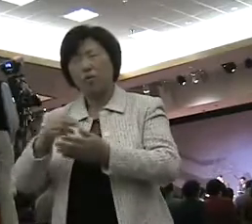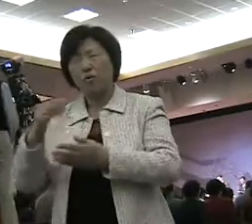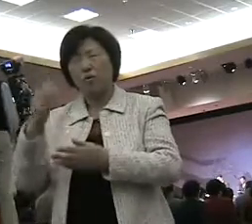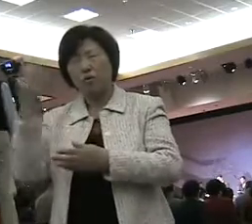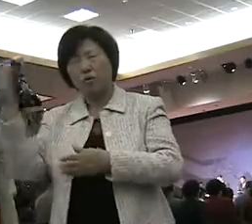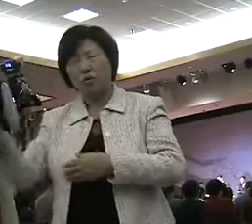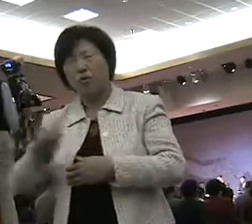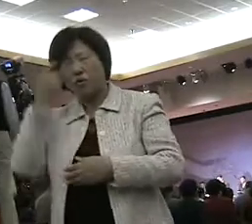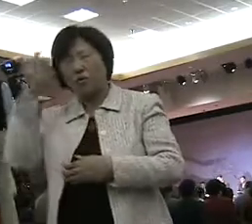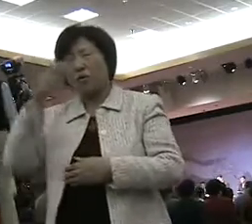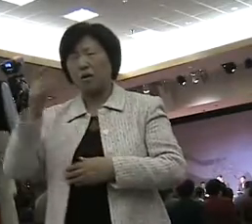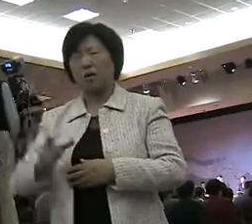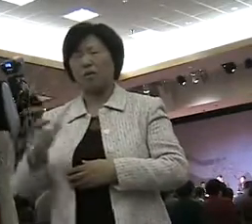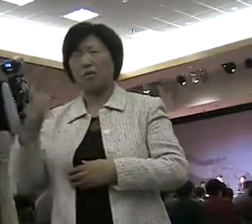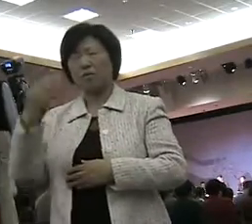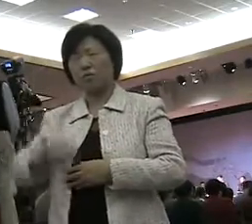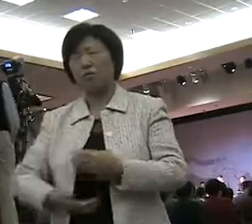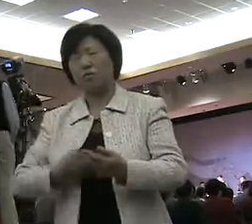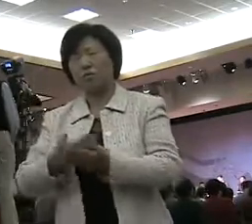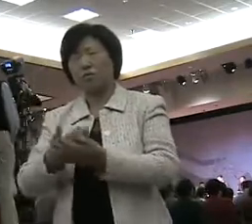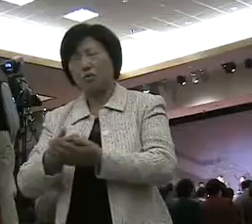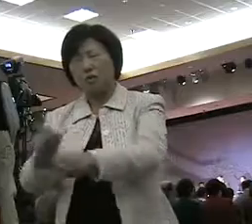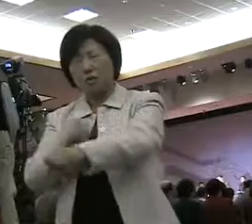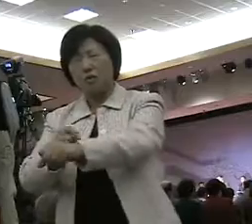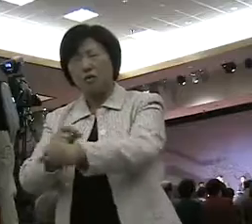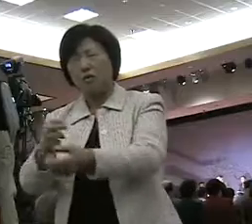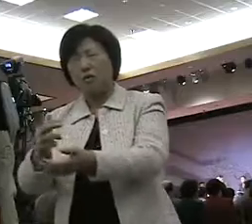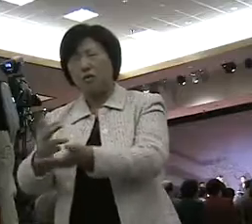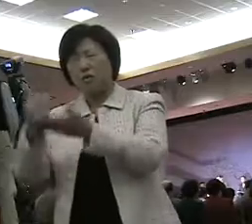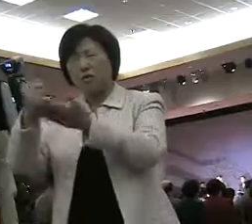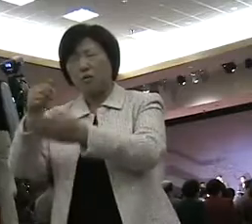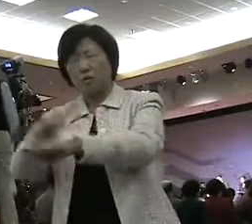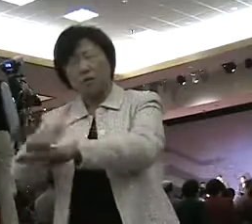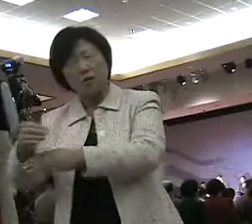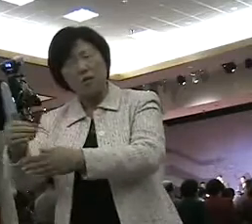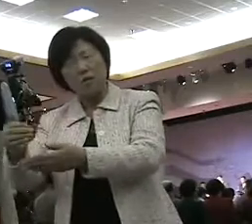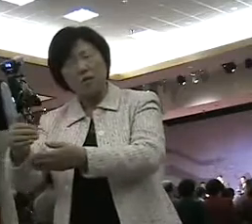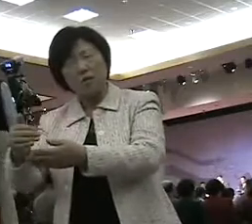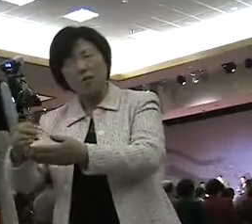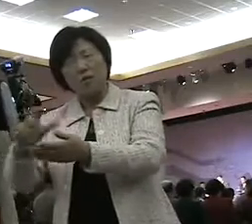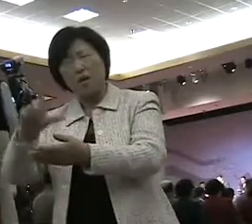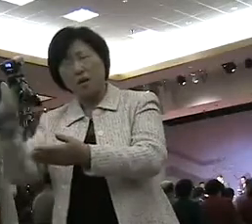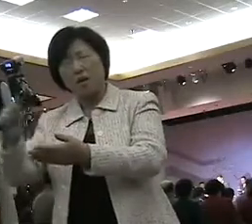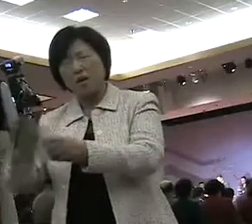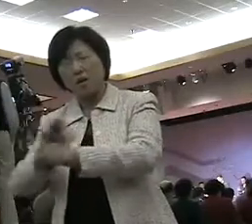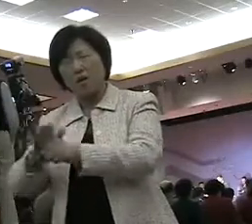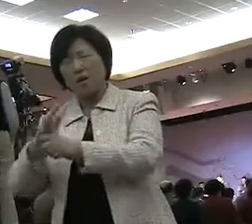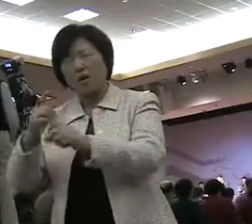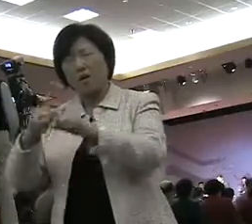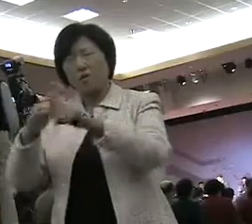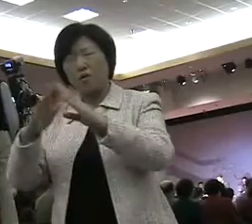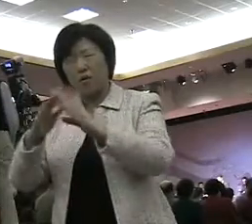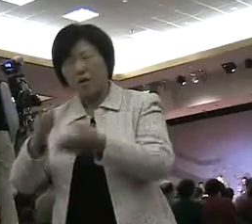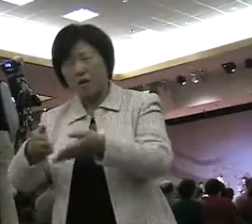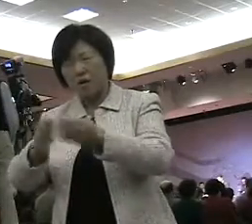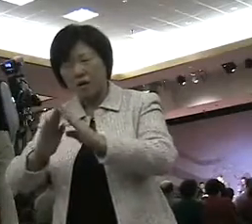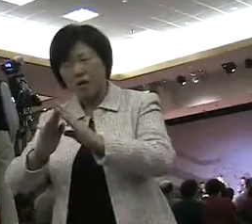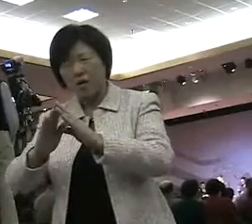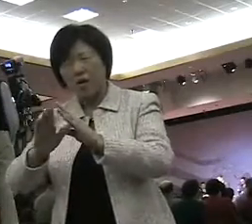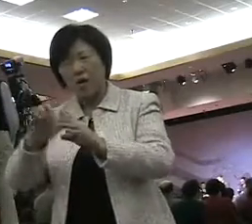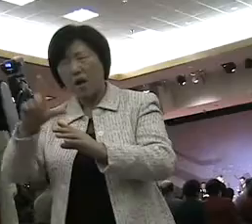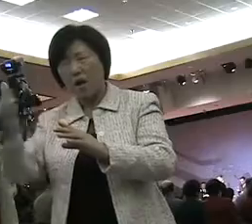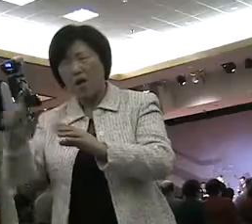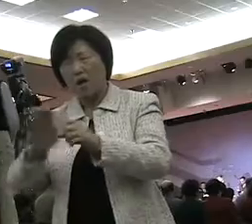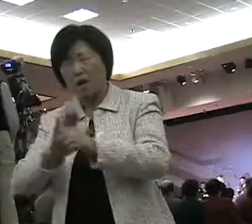영육간의 강건함을 주시옵소서. 특별히 주님의 섭리와 은혜 가운데 LA 사랑의 교회를 세우심을 감사드립니다. LA 사랑의